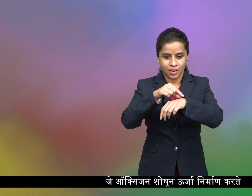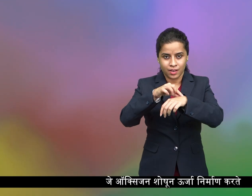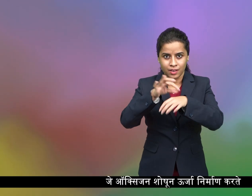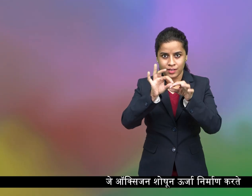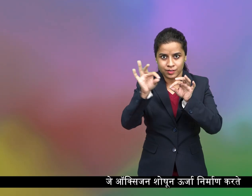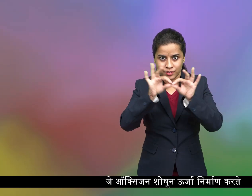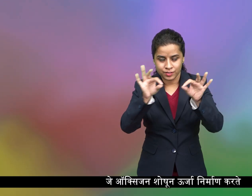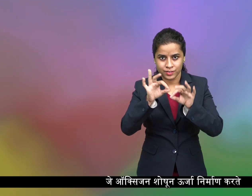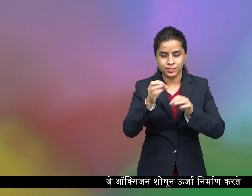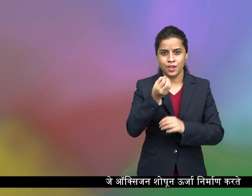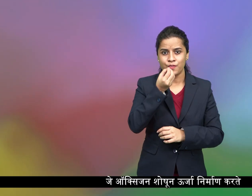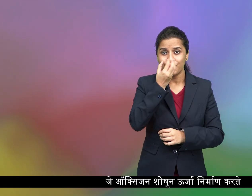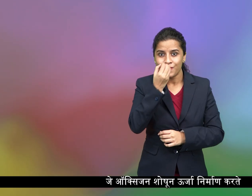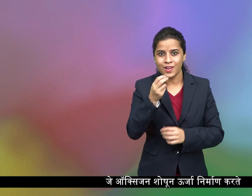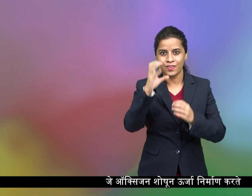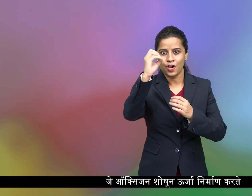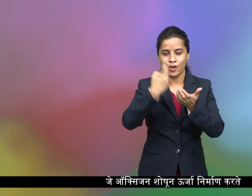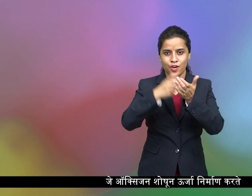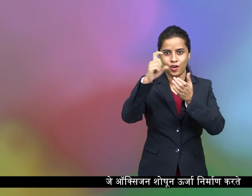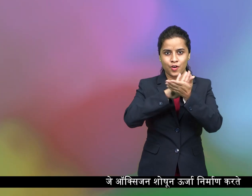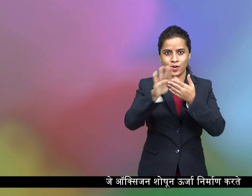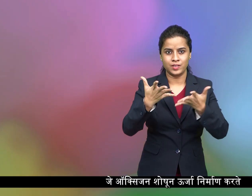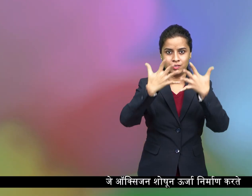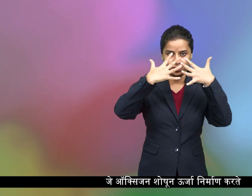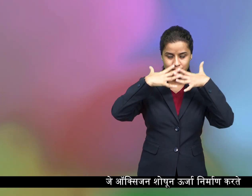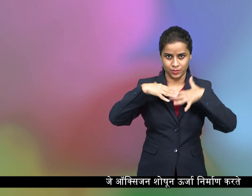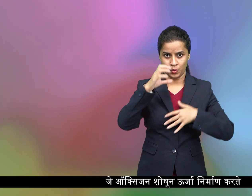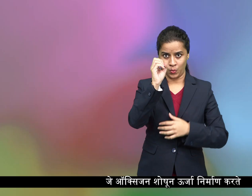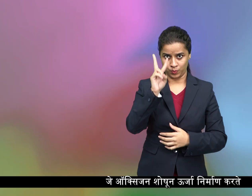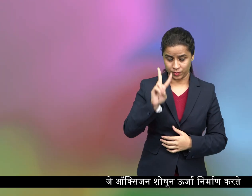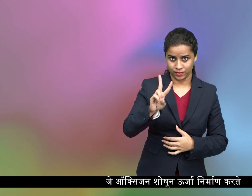जे ऑक्सिजन शोषून ऊर्जा निर्माण करते